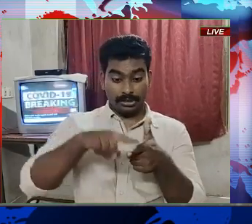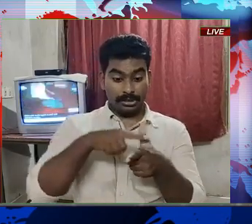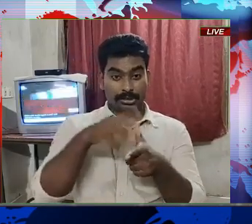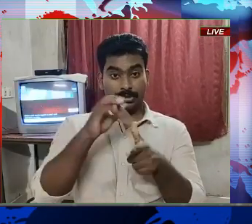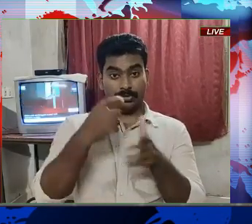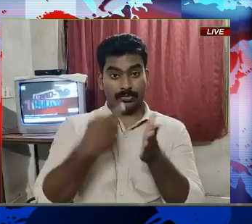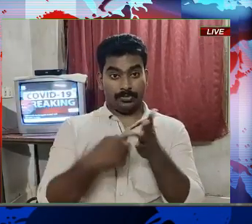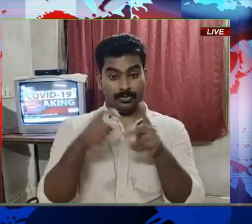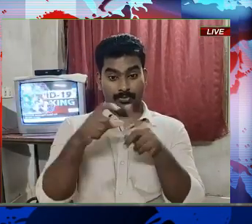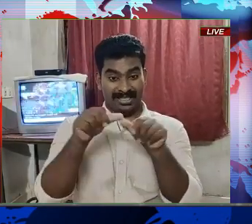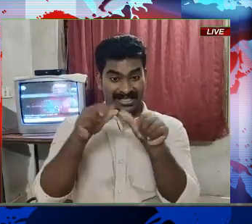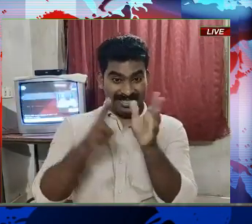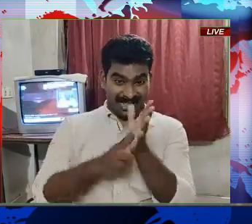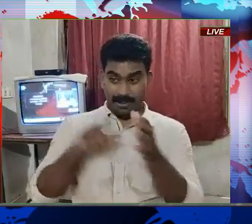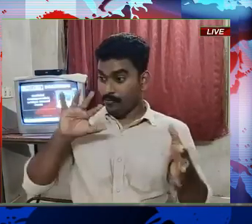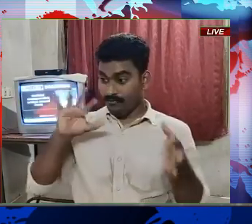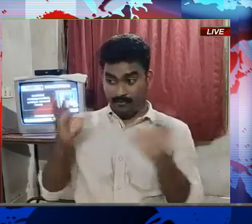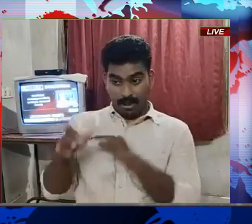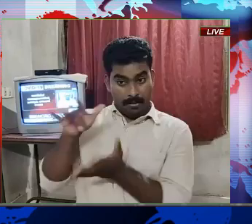ബിൽഡിംഗ് ഓണേഴ്സ് അസോസിയേഷൻ